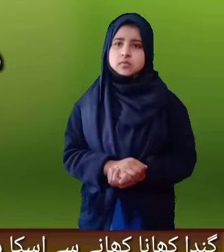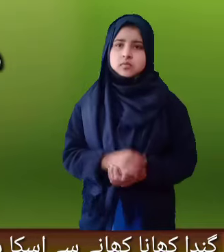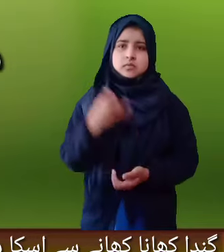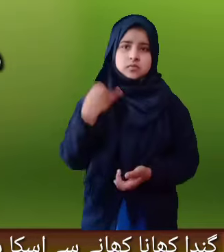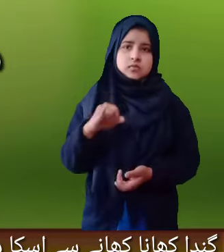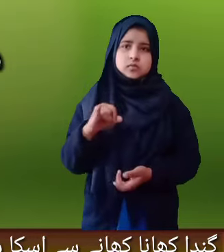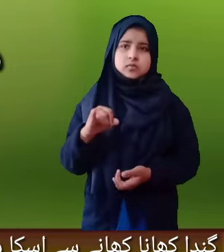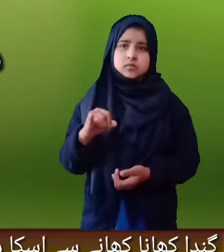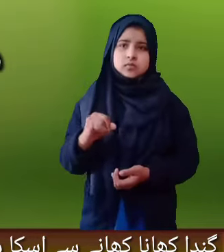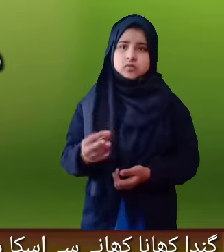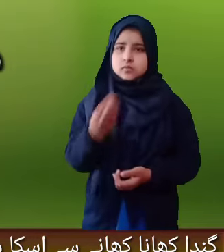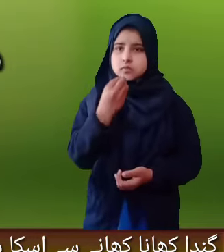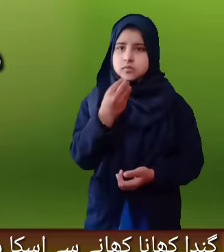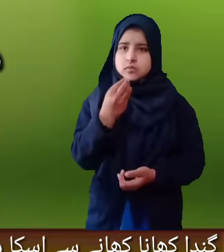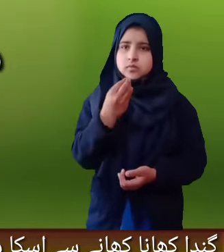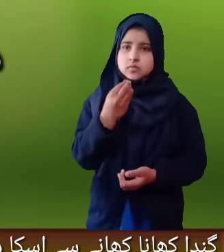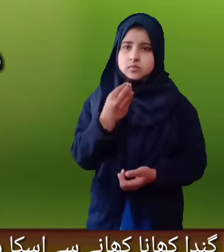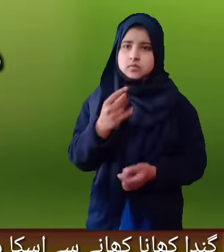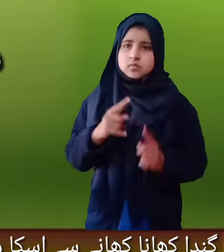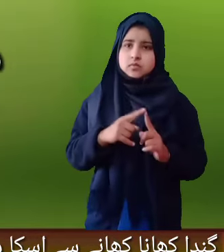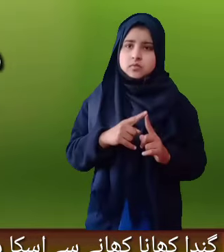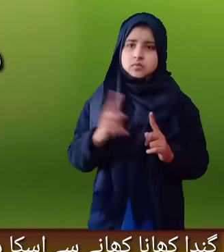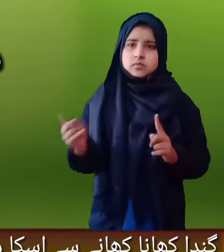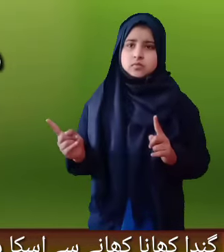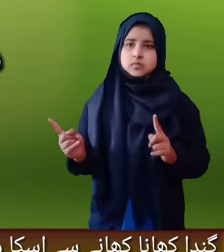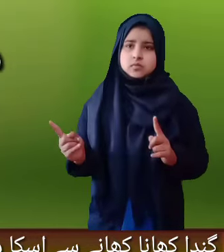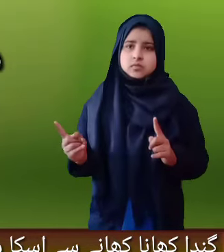गंदे खाने खाने से